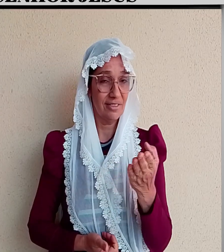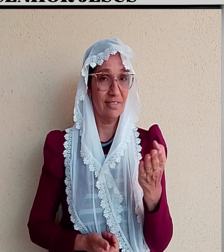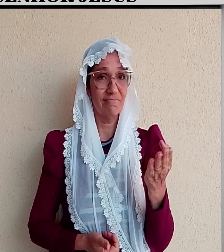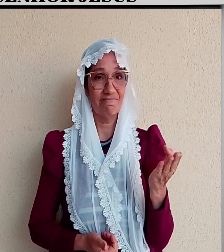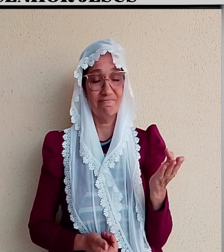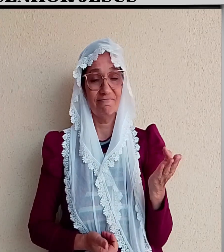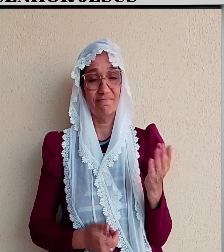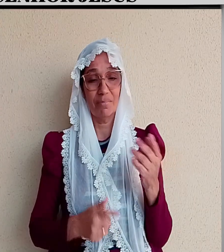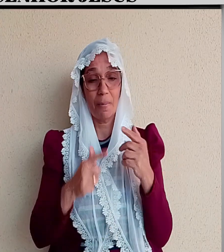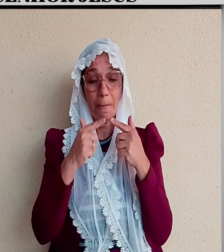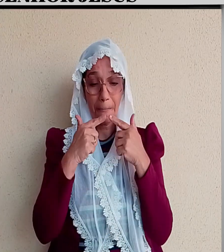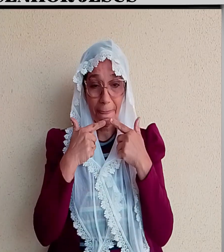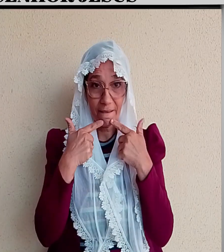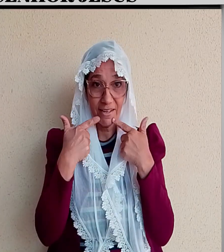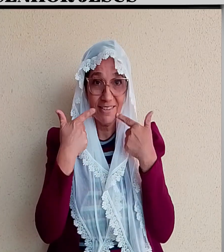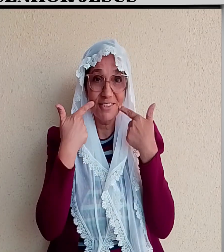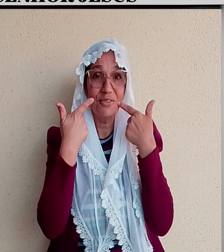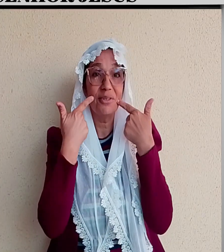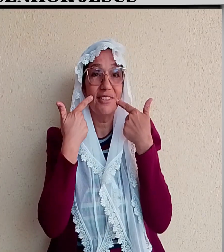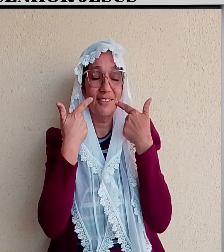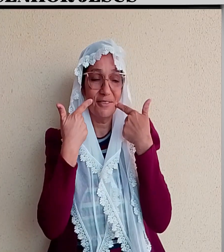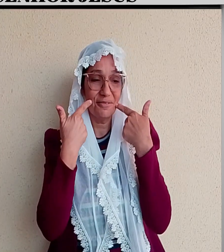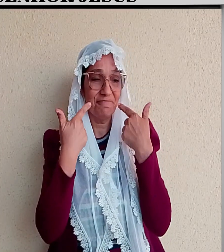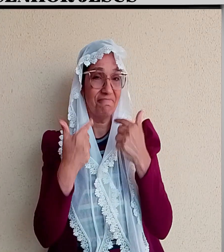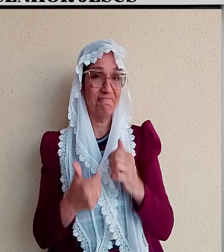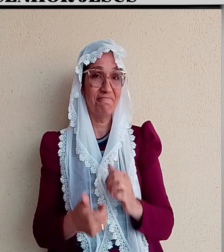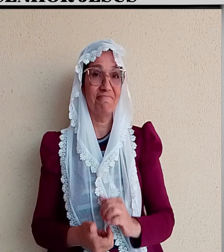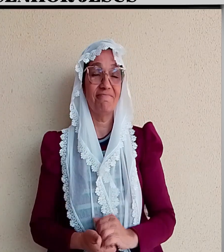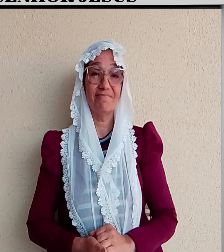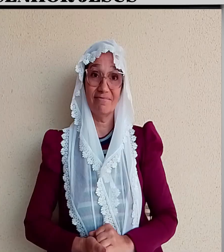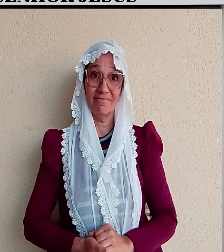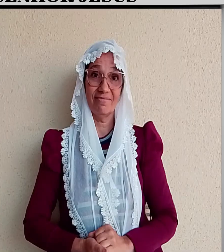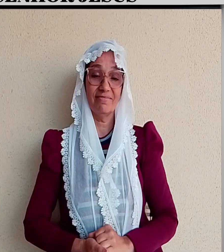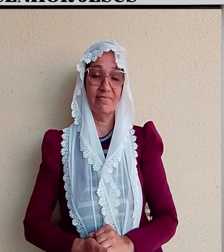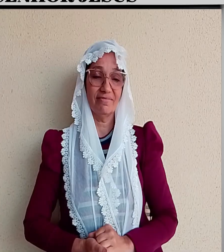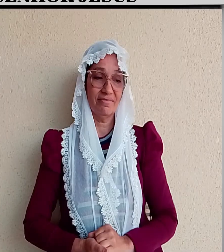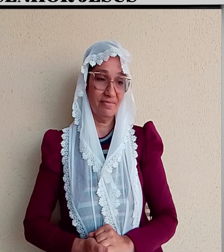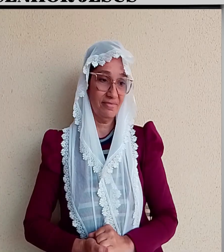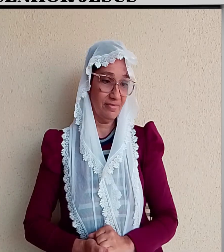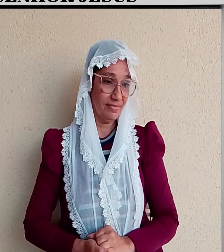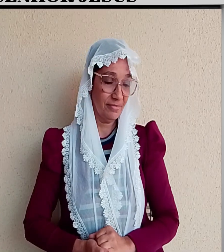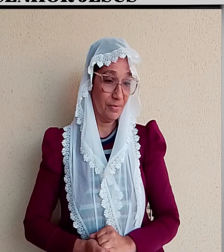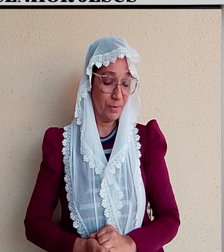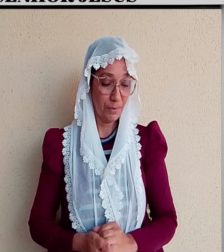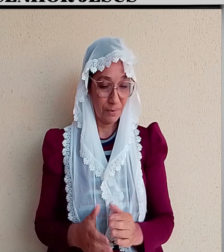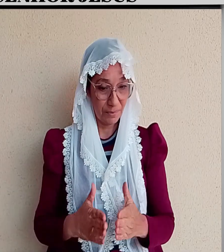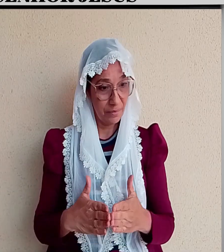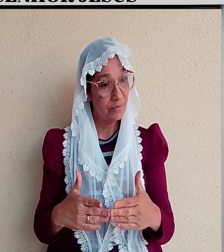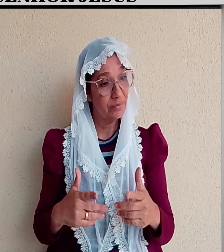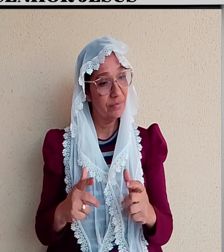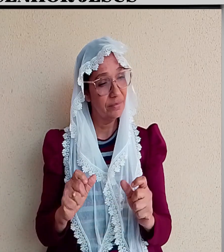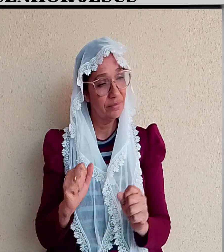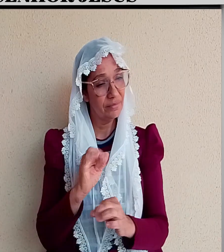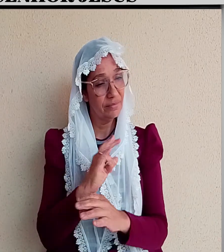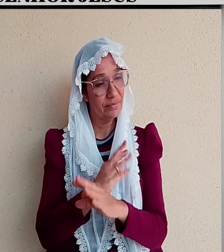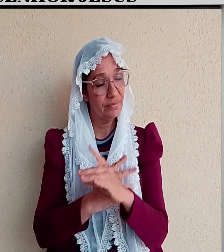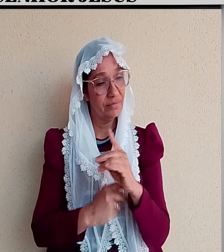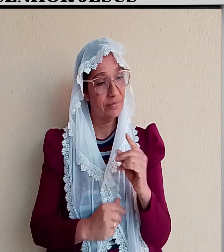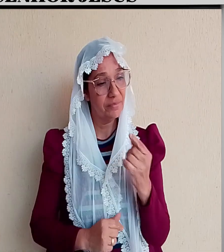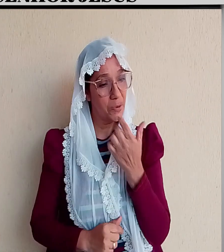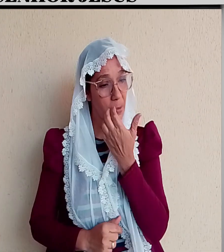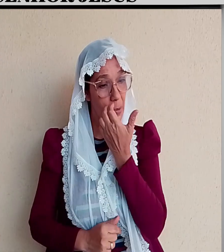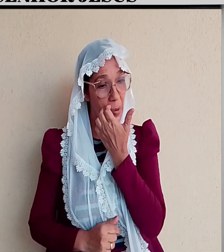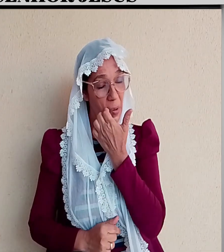Jesus. Aleluia, João foi lá ilhado. Aleluia, João tinha que ser separado. Aleluia, João tinha que sair do meio